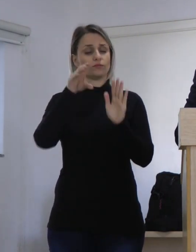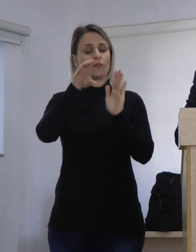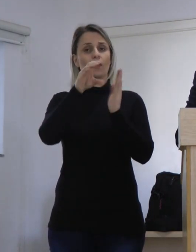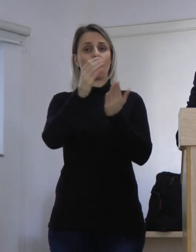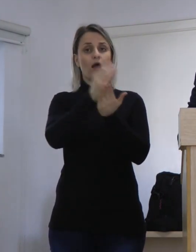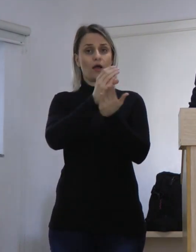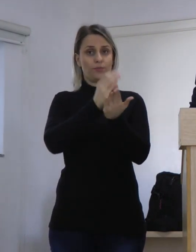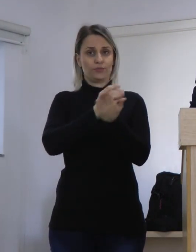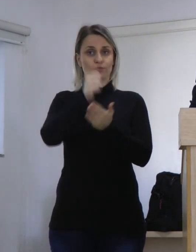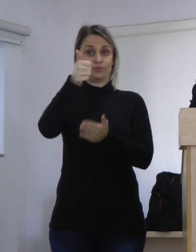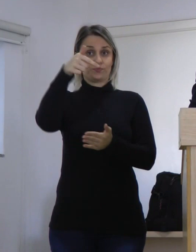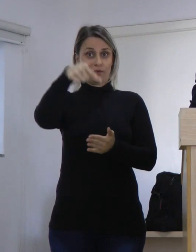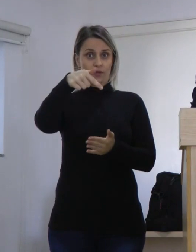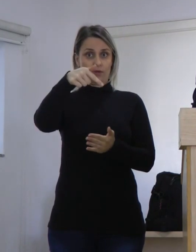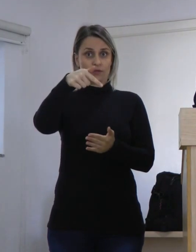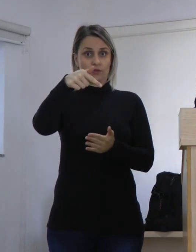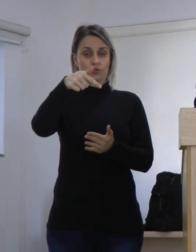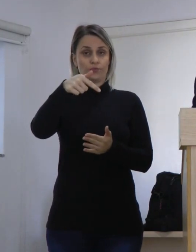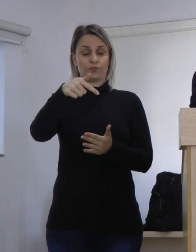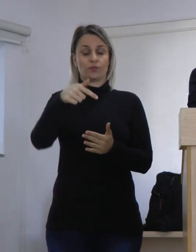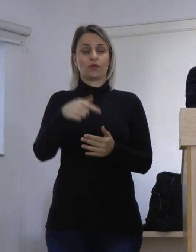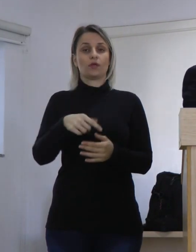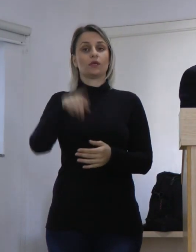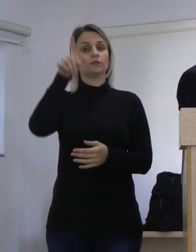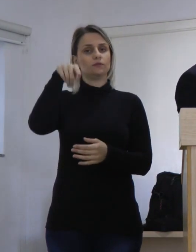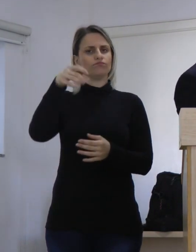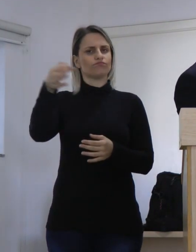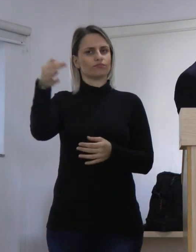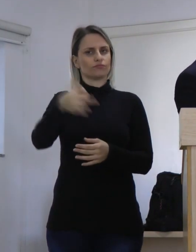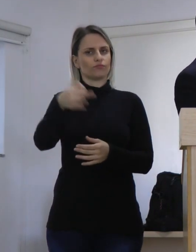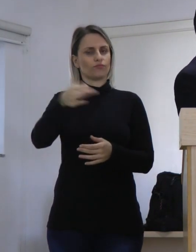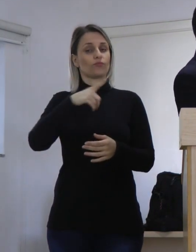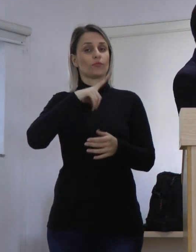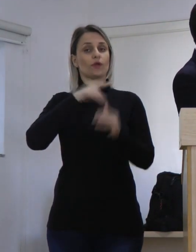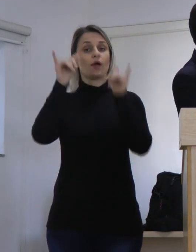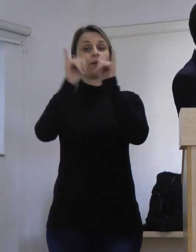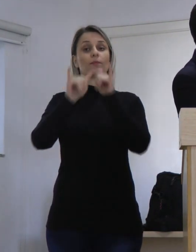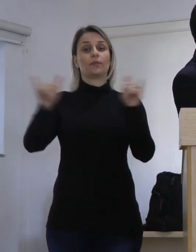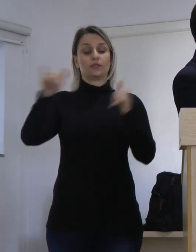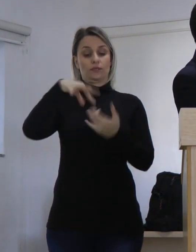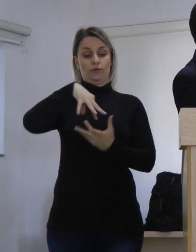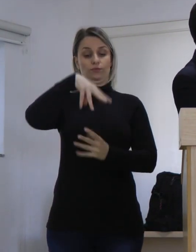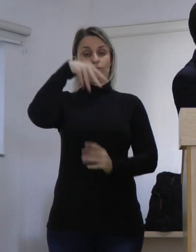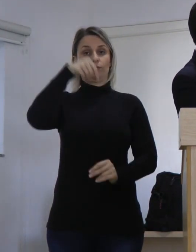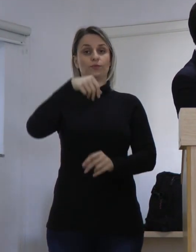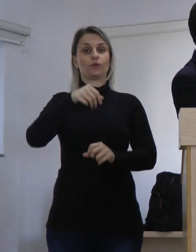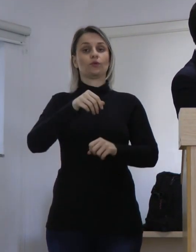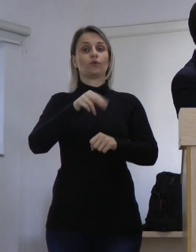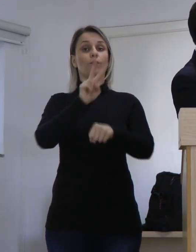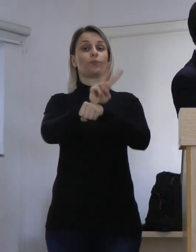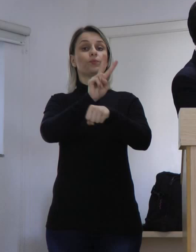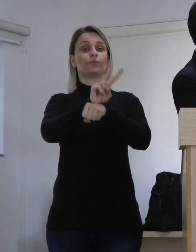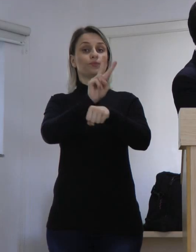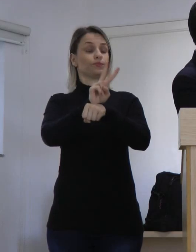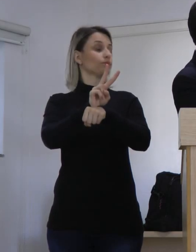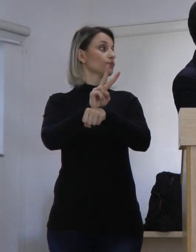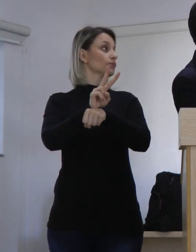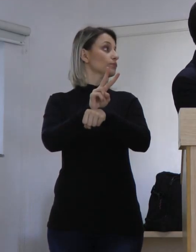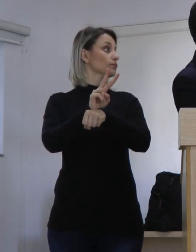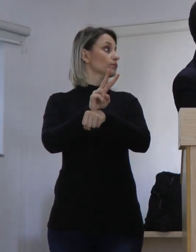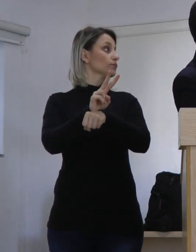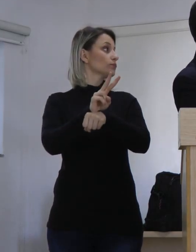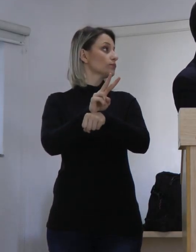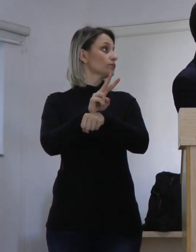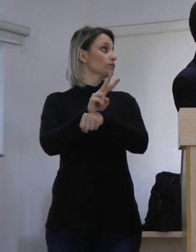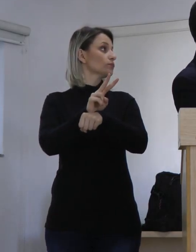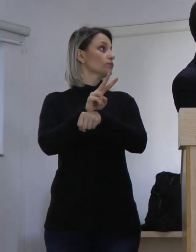Sede Perfeitos, tem uma mensagem de um espírito protetor. Vejam que este verbo, sede aqui, não é? É sede vós,